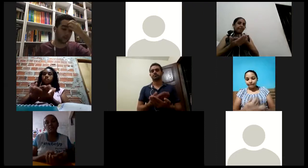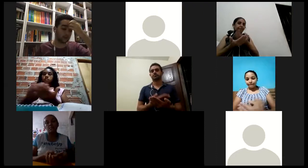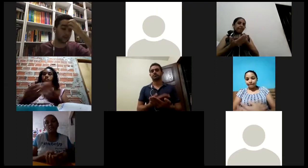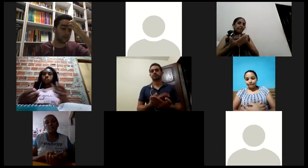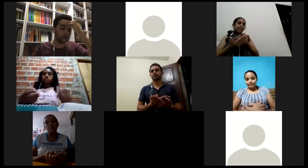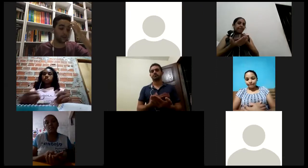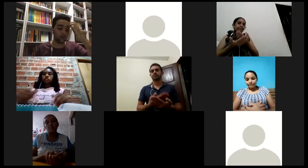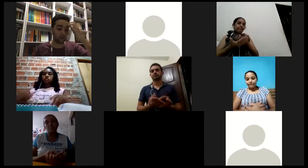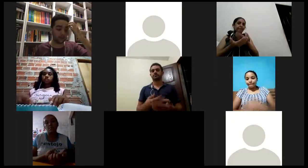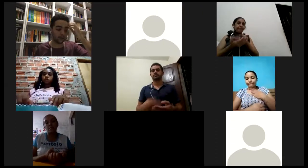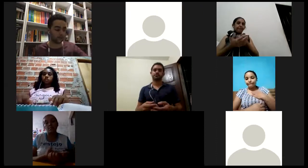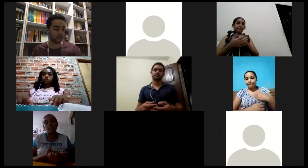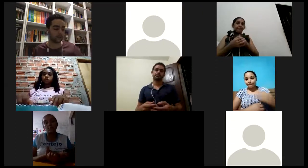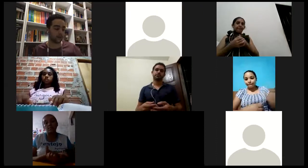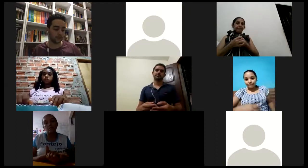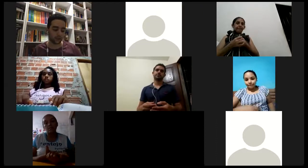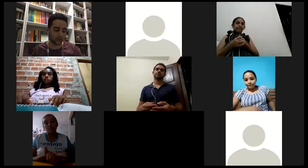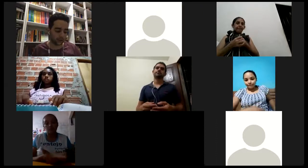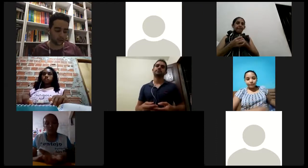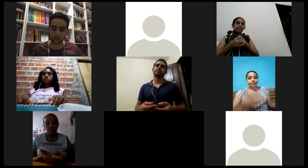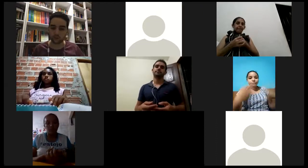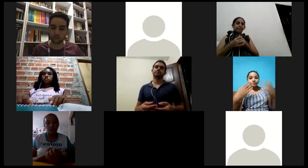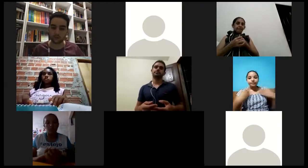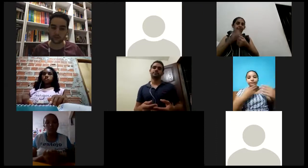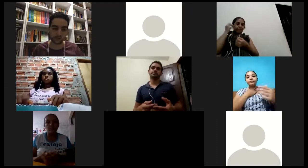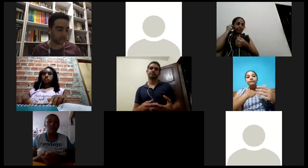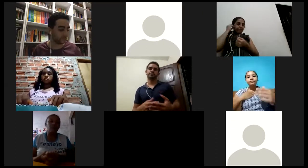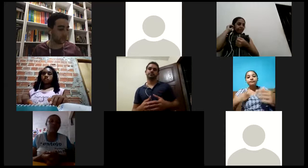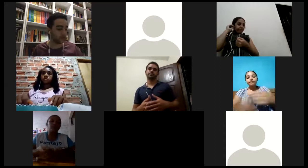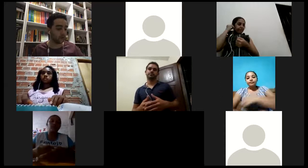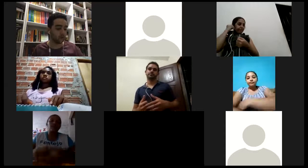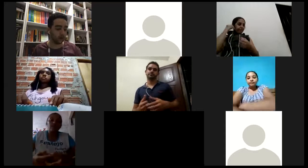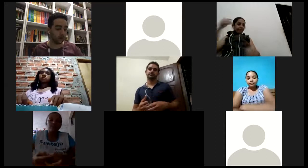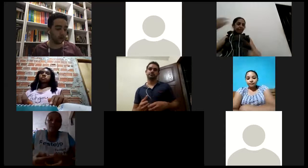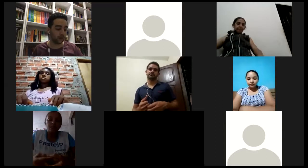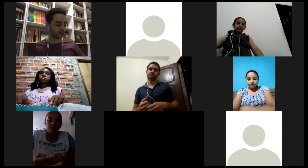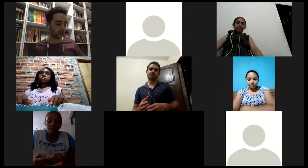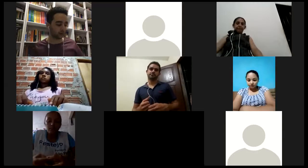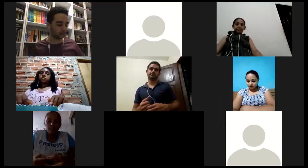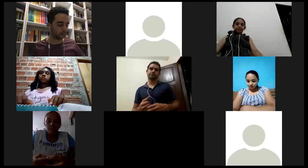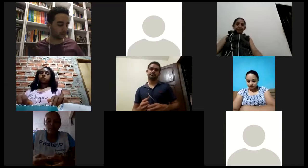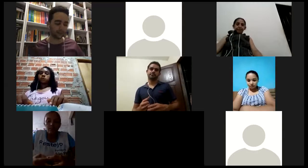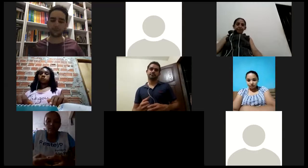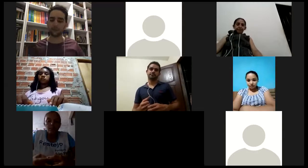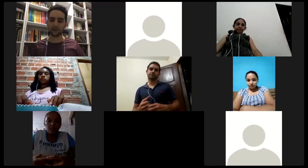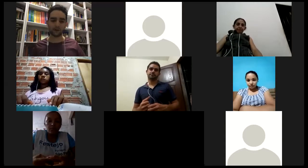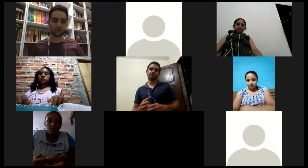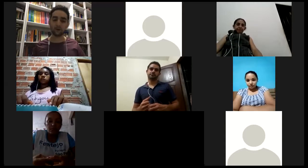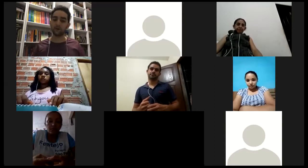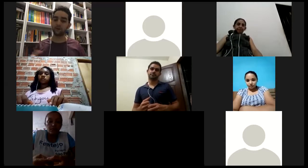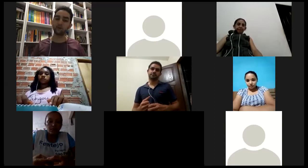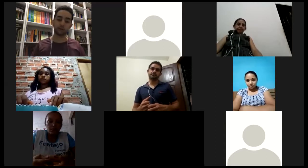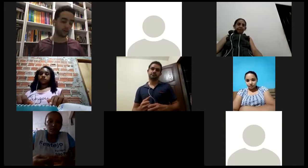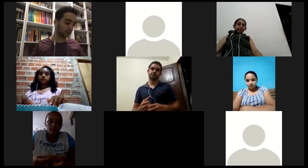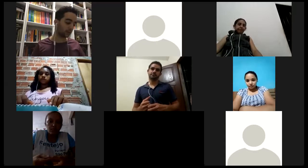Certo. Então, esses foram os sinais escolares que eu trouxe para vocês. E esses já estão até mais do que